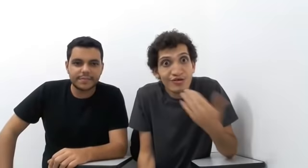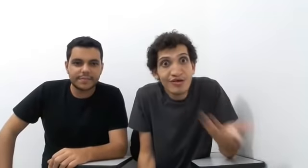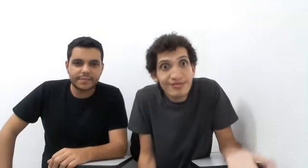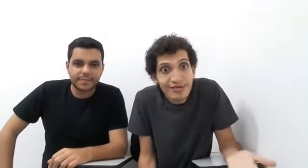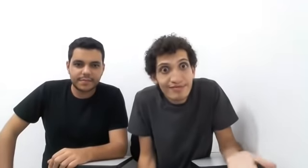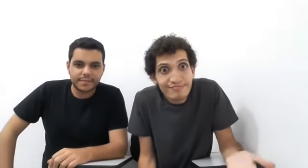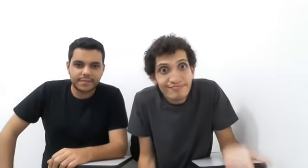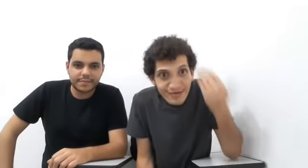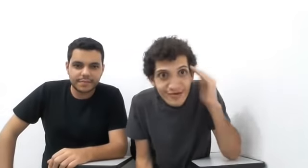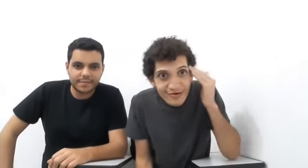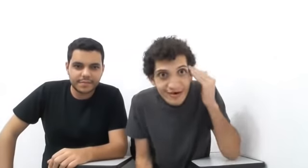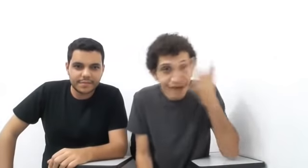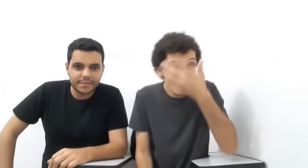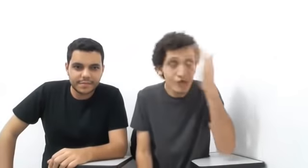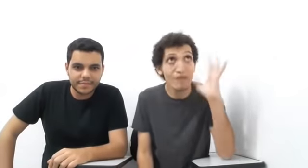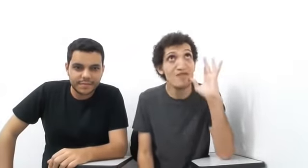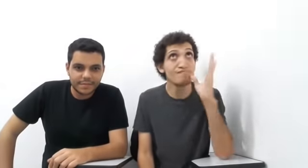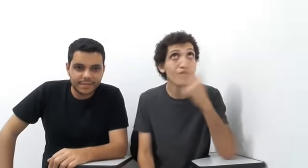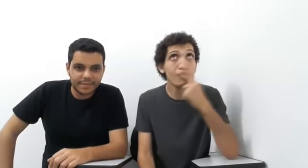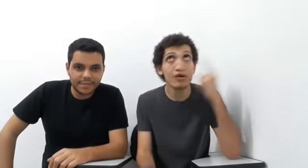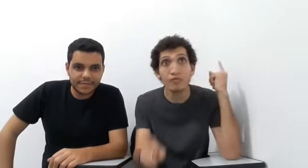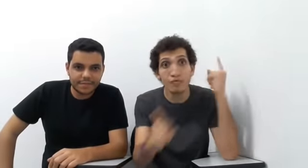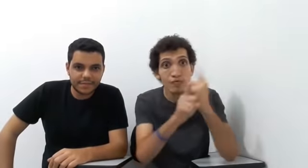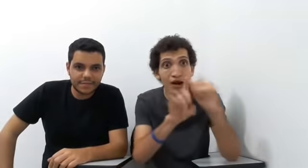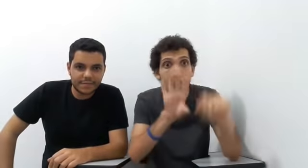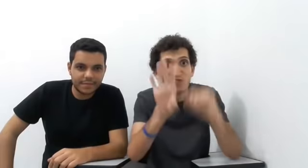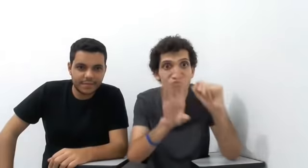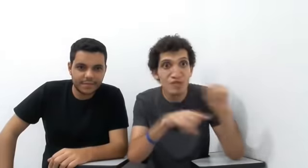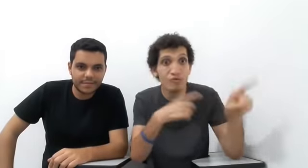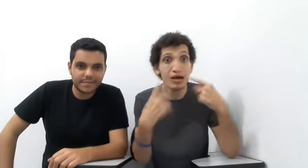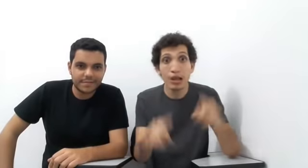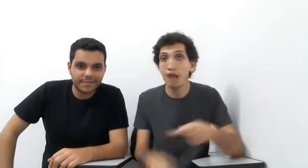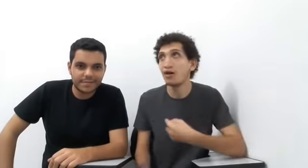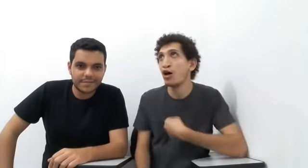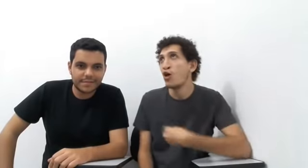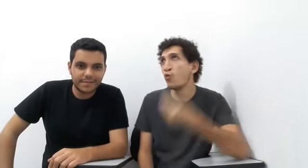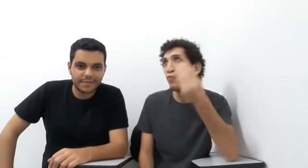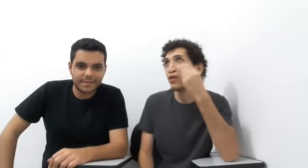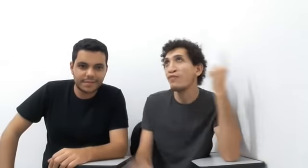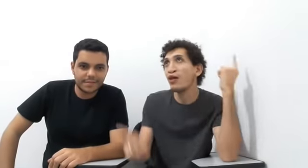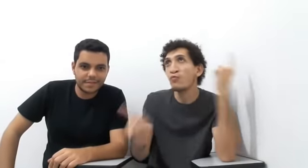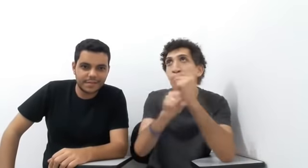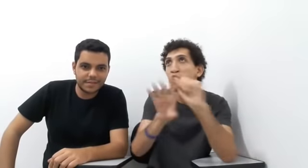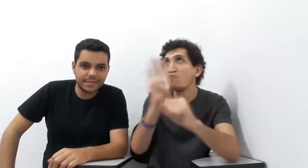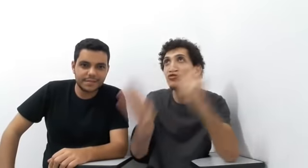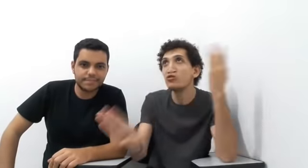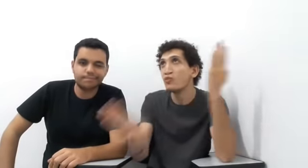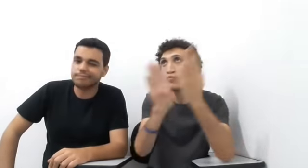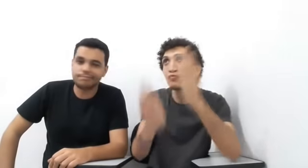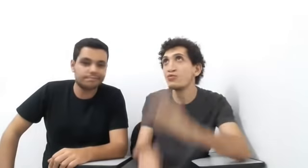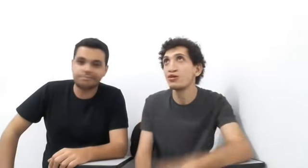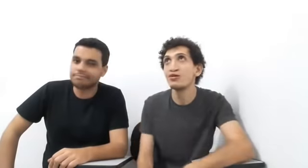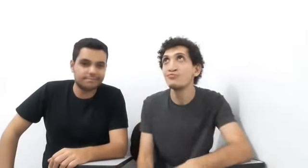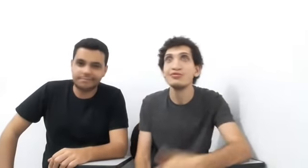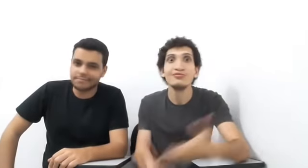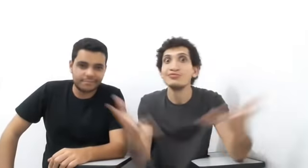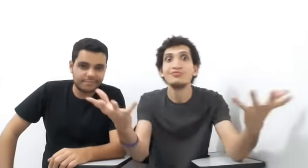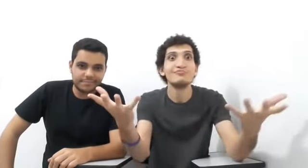adianta, entendeu? A pessoa demora a encontrar o vídeo, depois reclama. Eu tentei encontrar o vídeo e não encontrei.